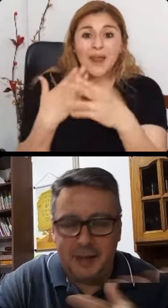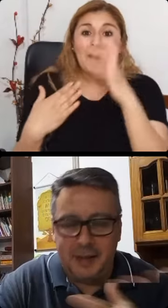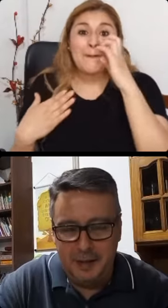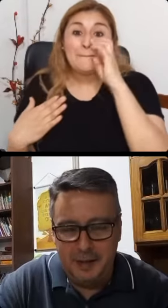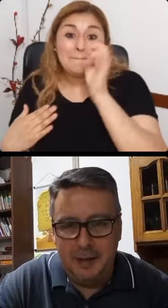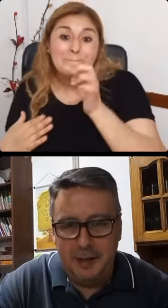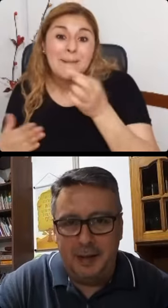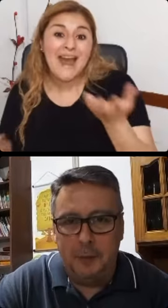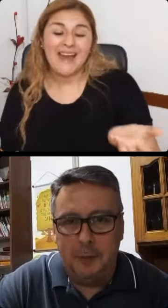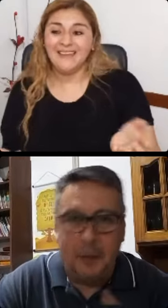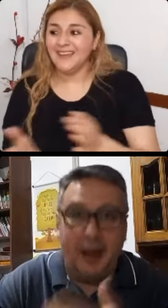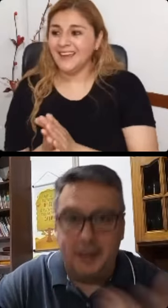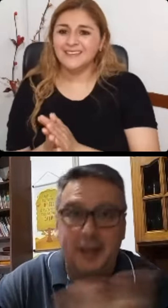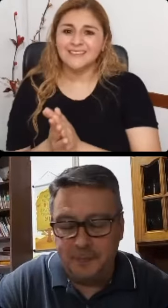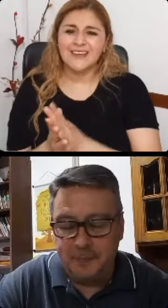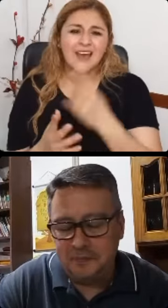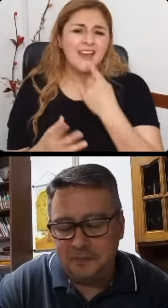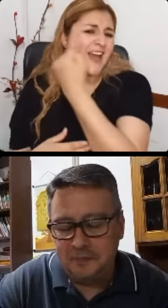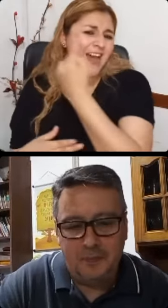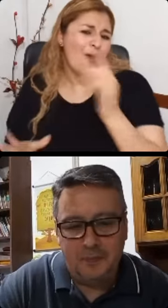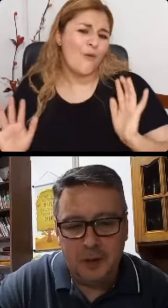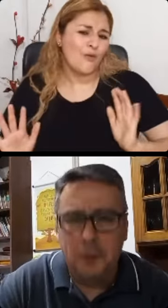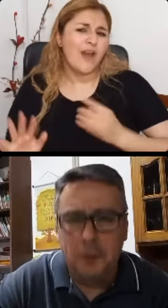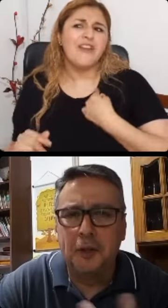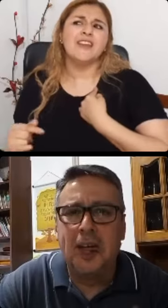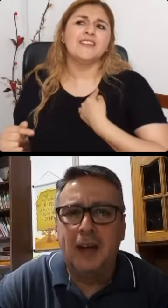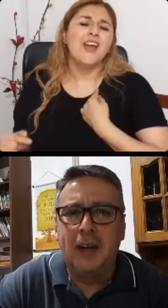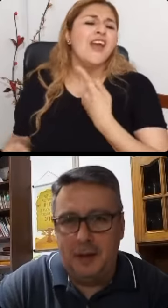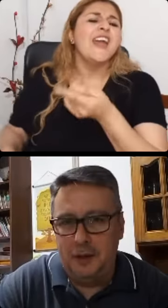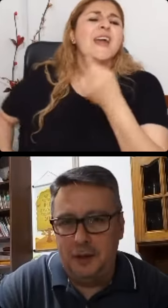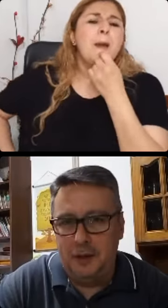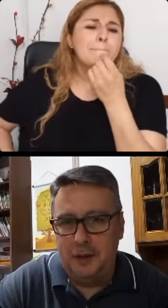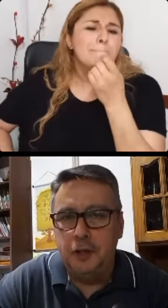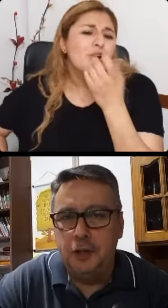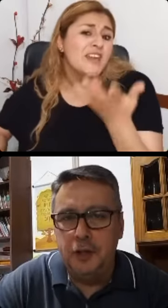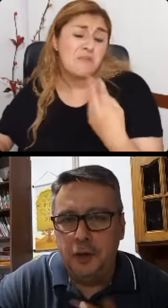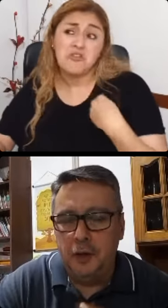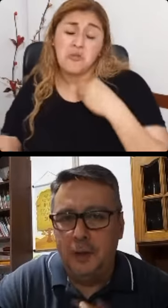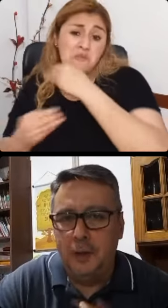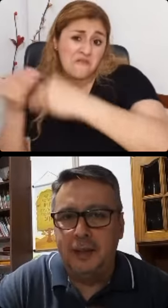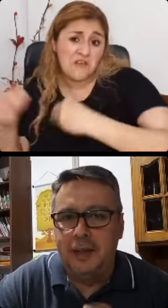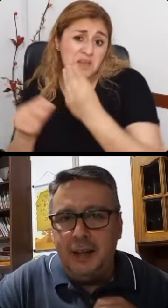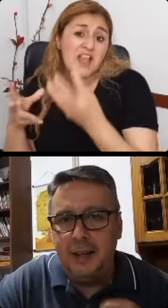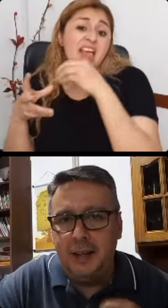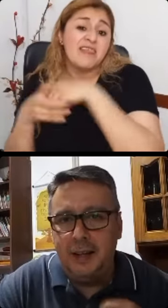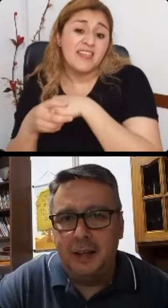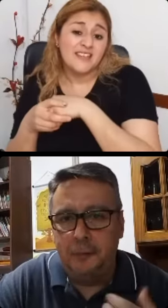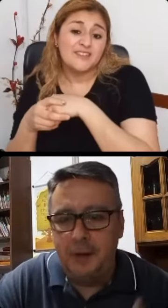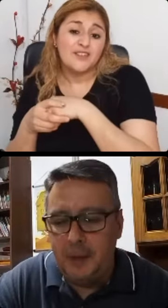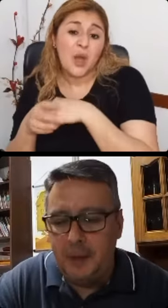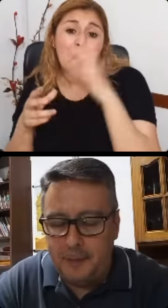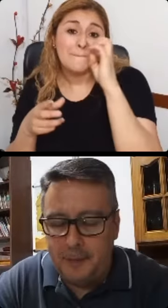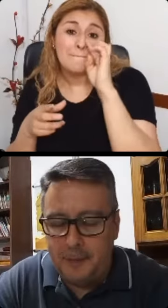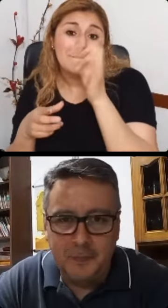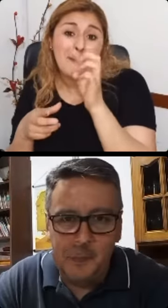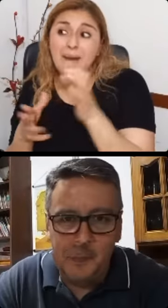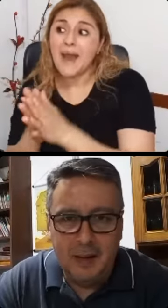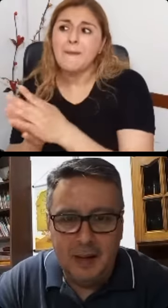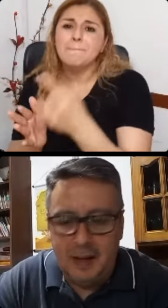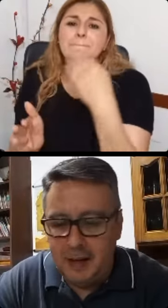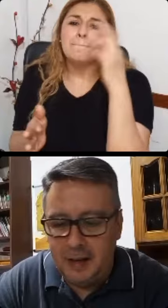padres nuestros padres como nos miraban ¿no? yo lo entendí el día que fui papá